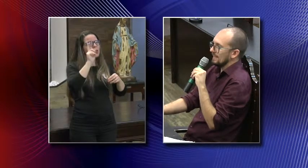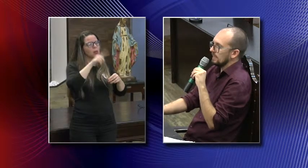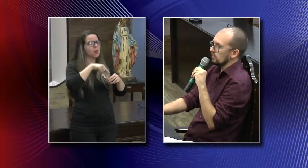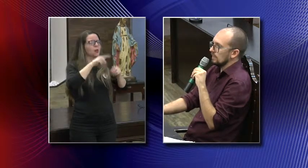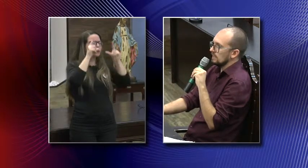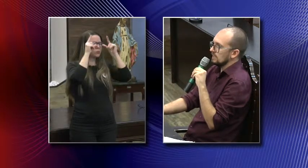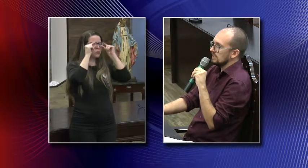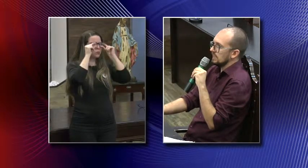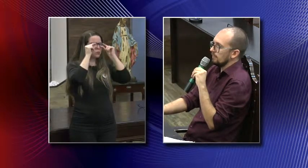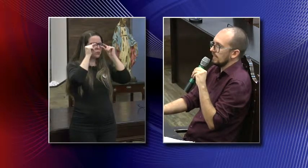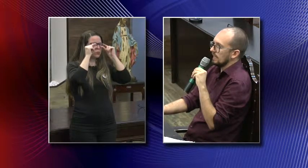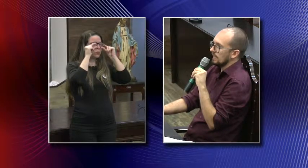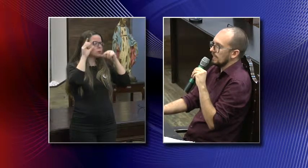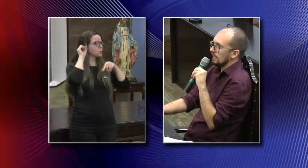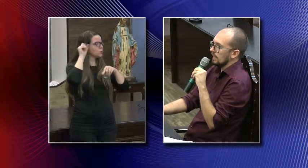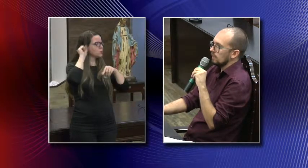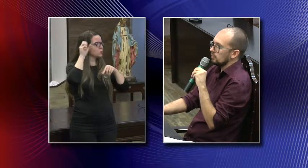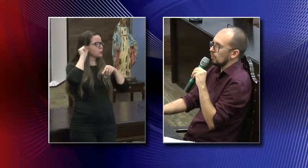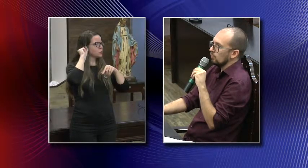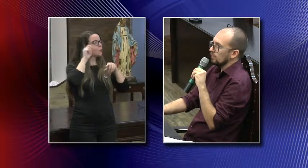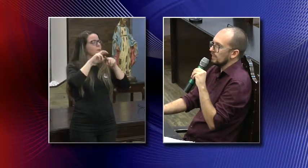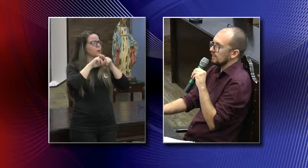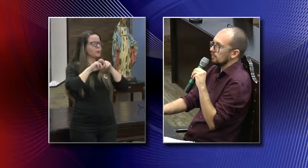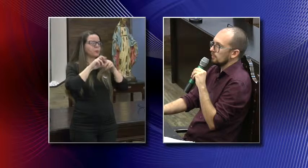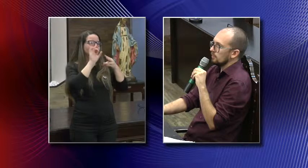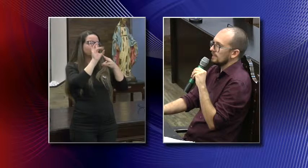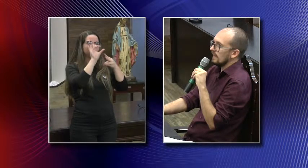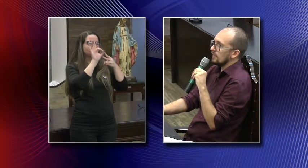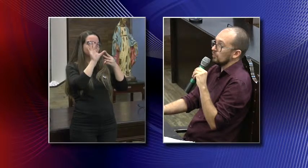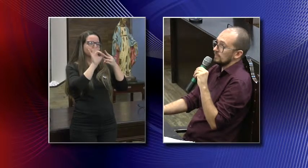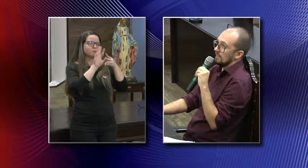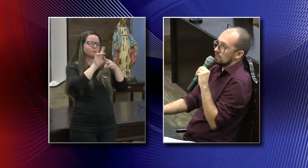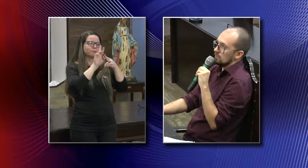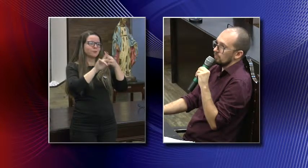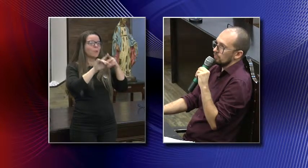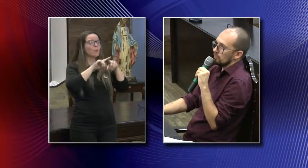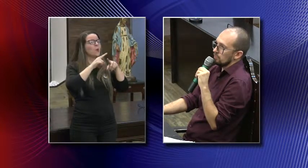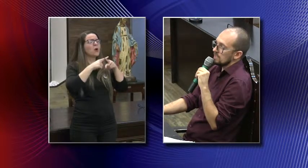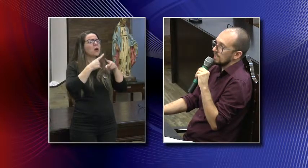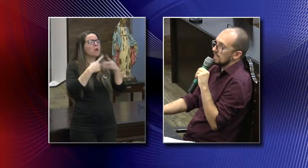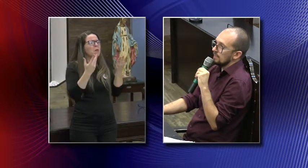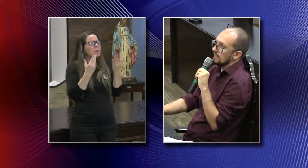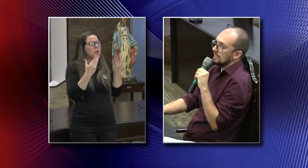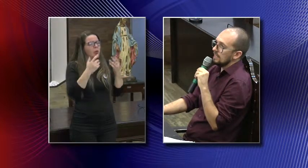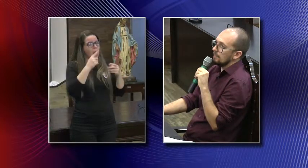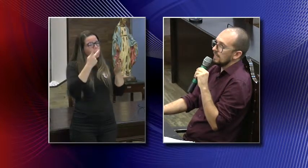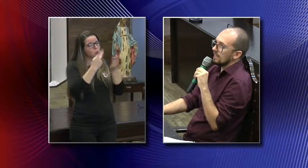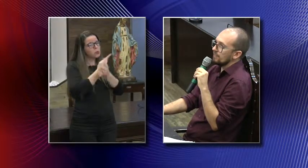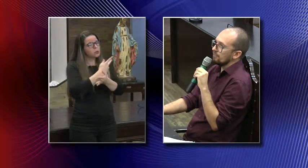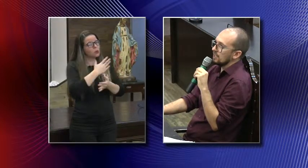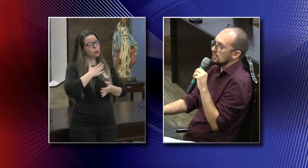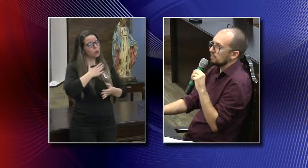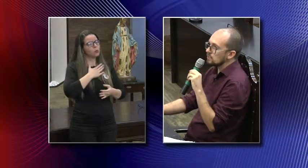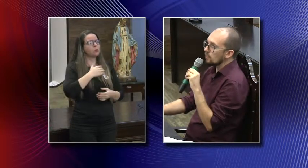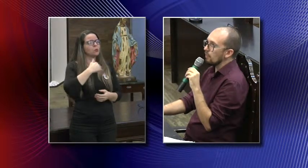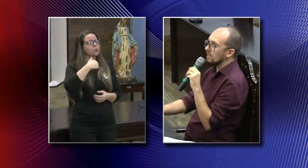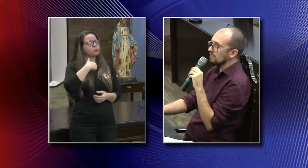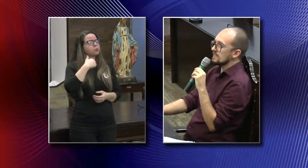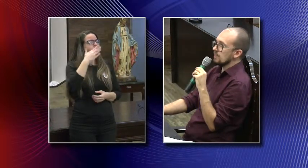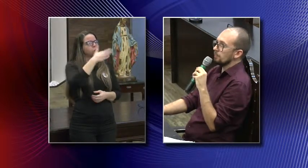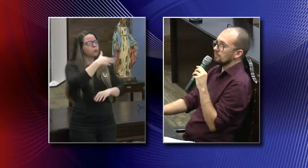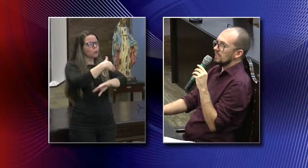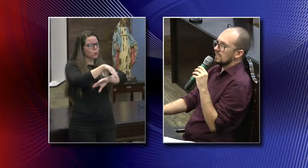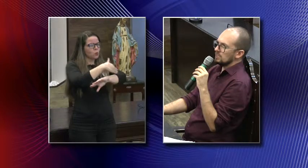cor padrão, né, da bengala, aquele tom do metálico da pessoa com cegueira, e a bengala verde da pessoa com